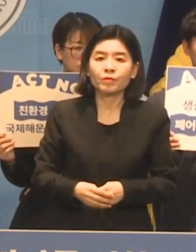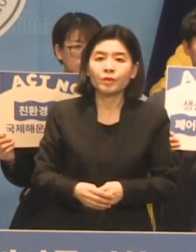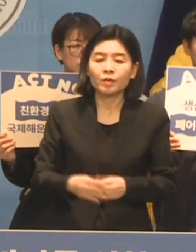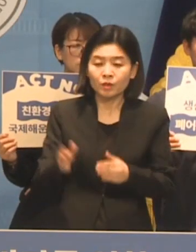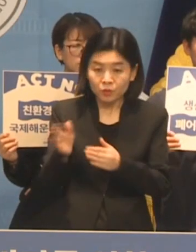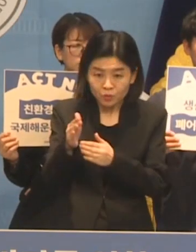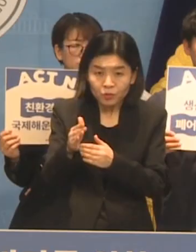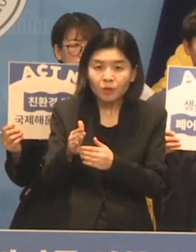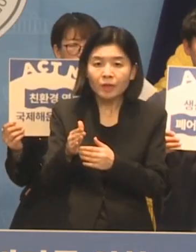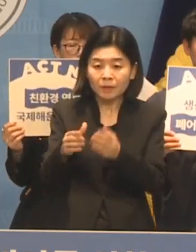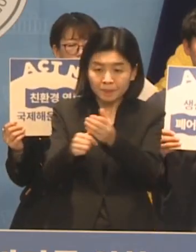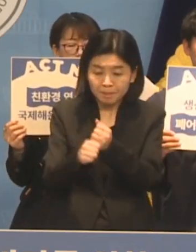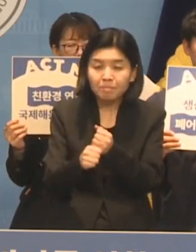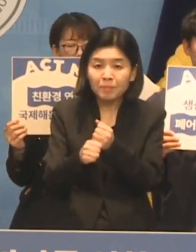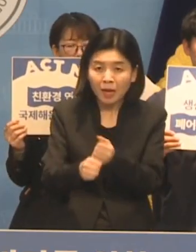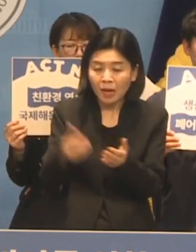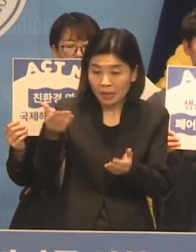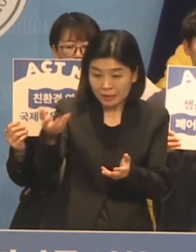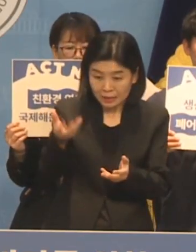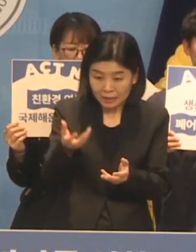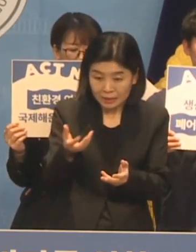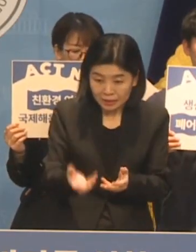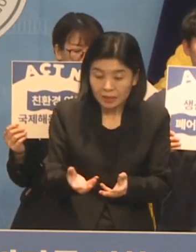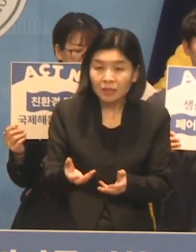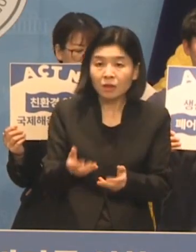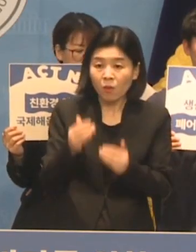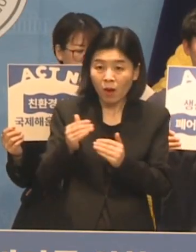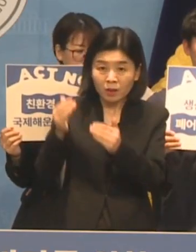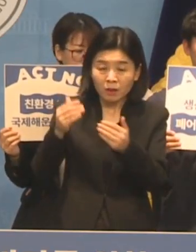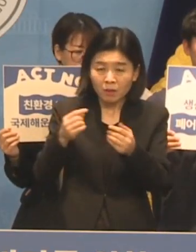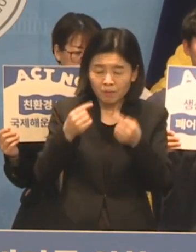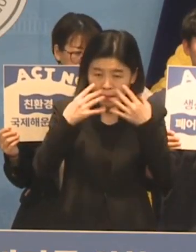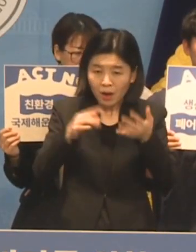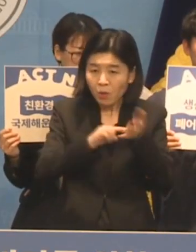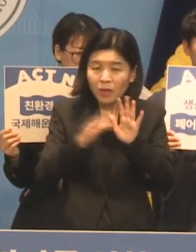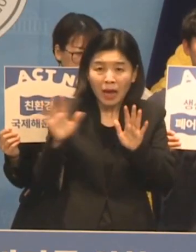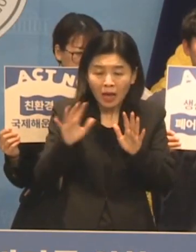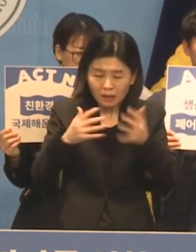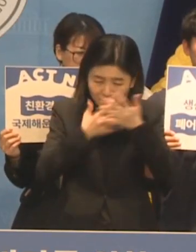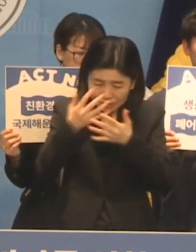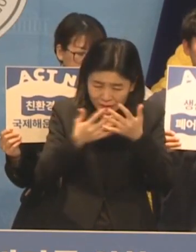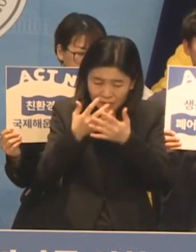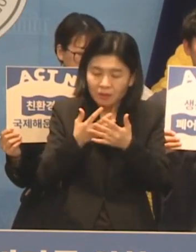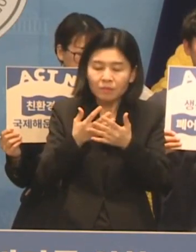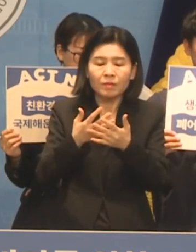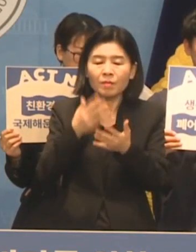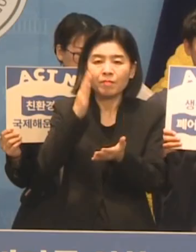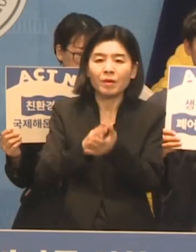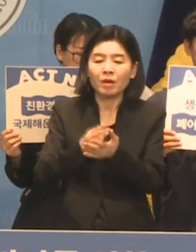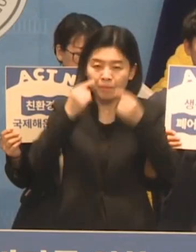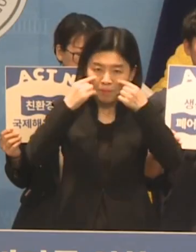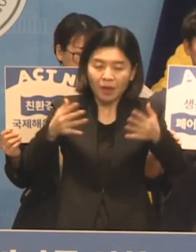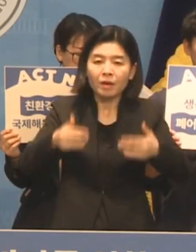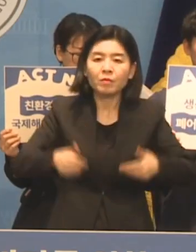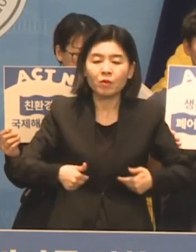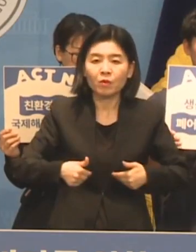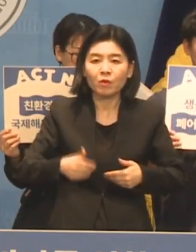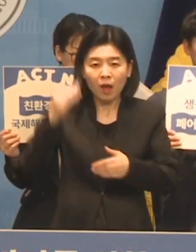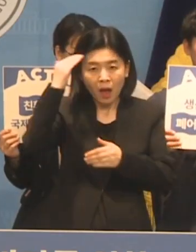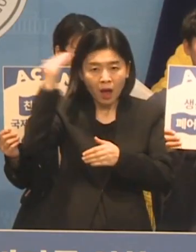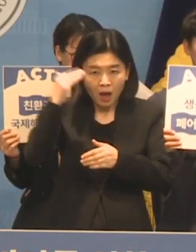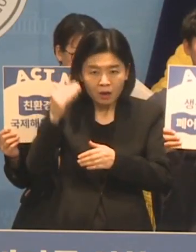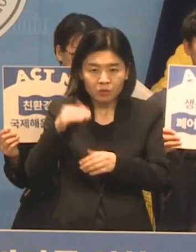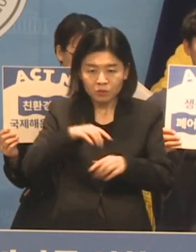수산물 유통 과정의 전 과정의 불투명성을 근절해야 합니다. 국내산 수입산 수산물이 모두